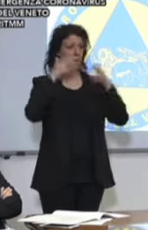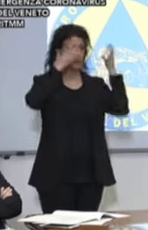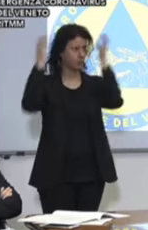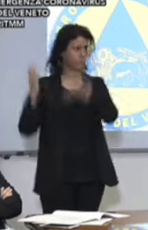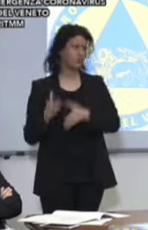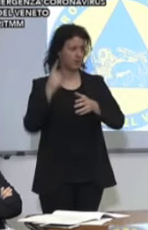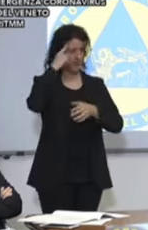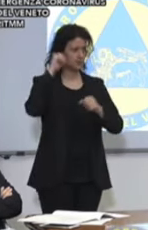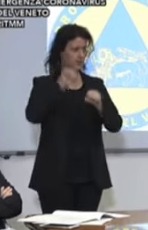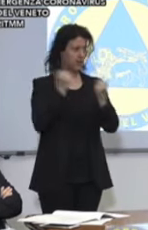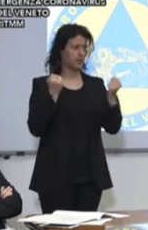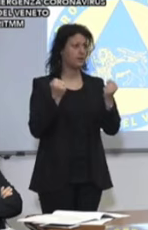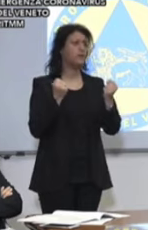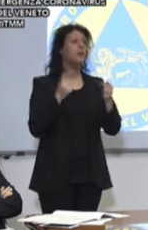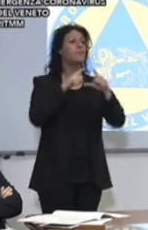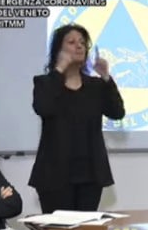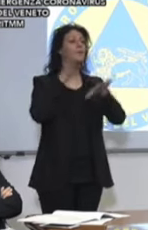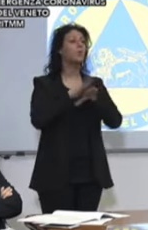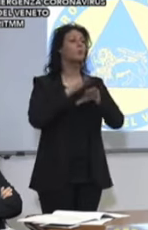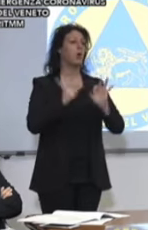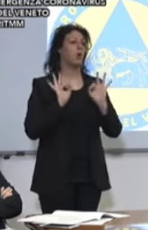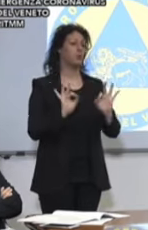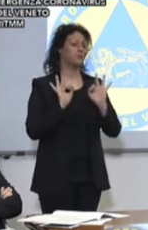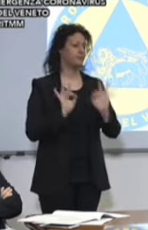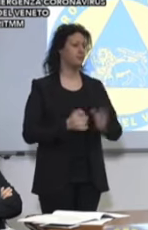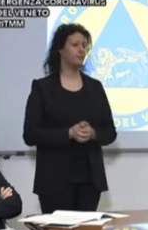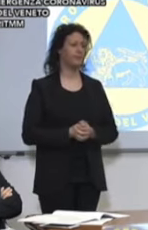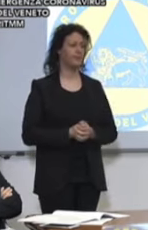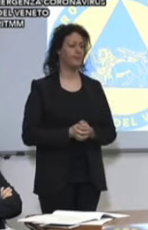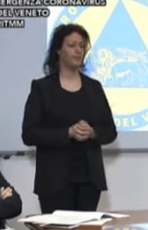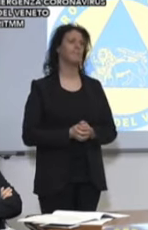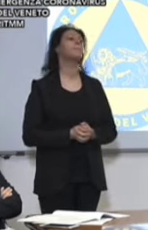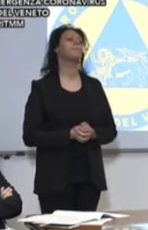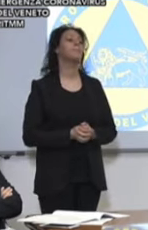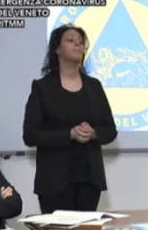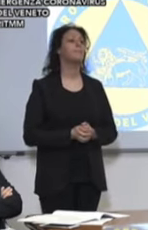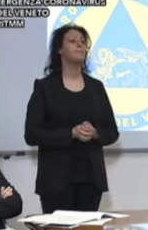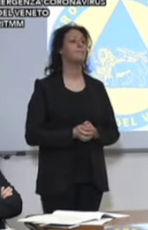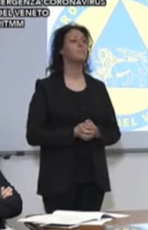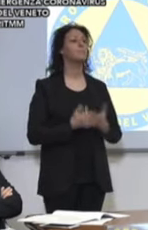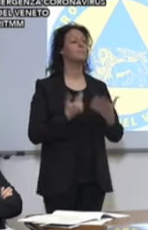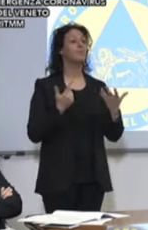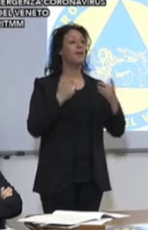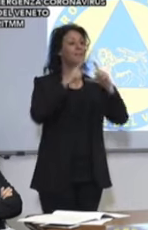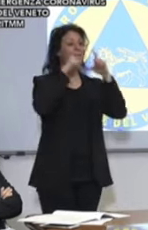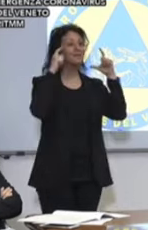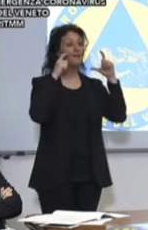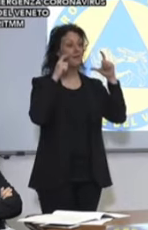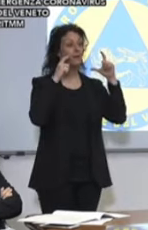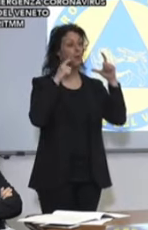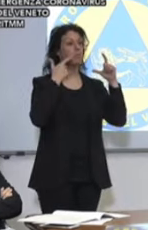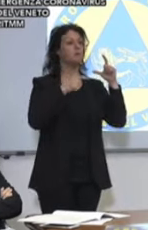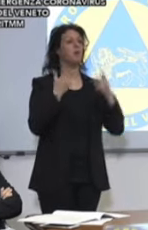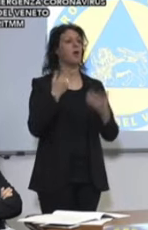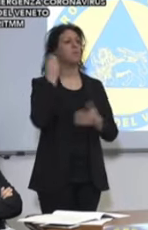La mascherina va indossata così, e la mascherina non è un'incombenza di quel pazzo di Zaia che ha fatto